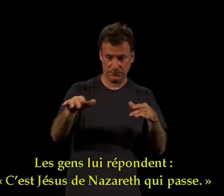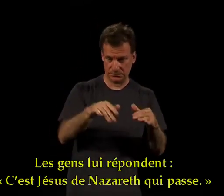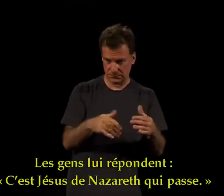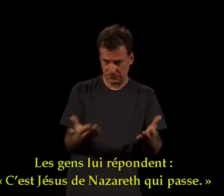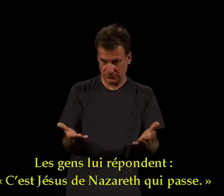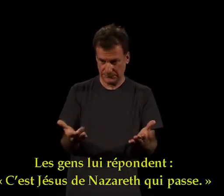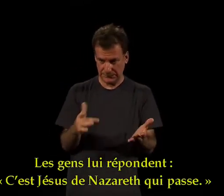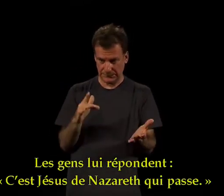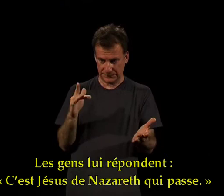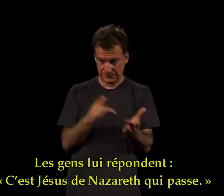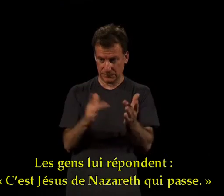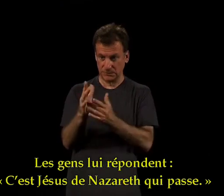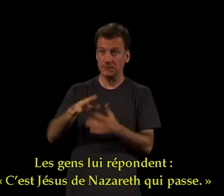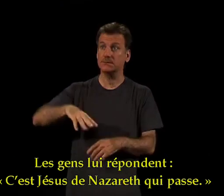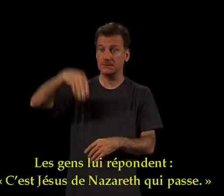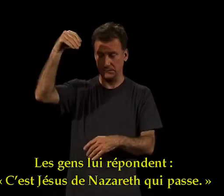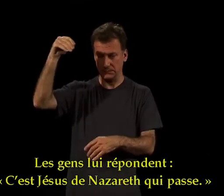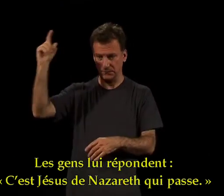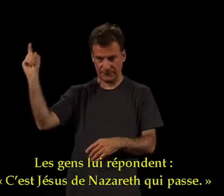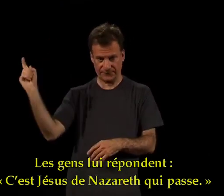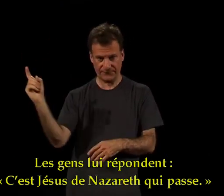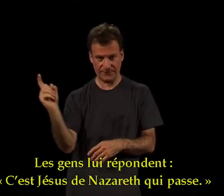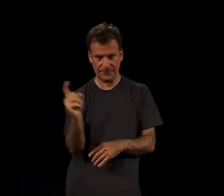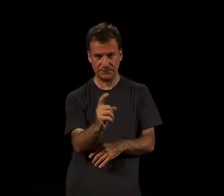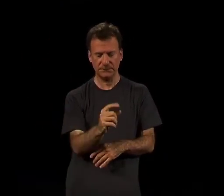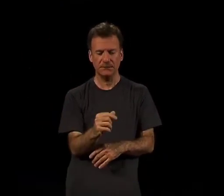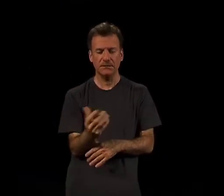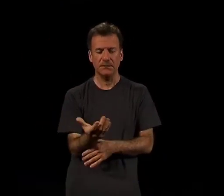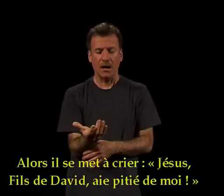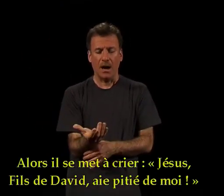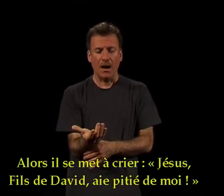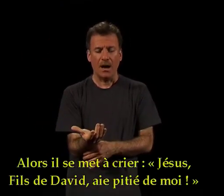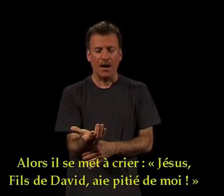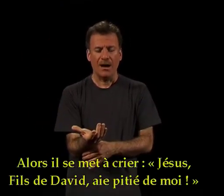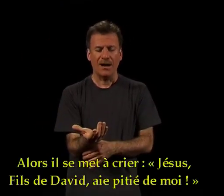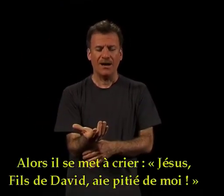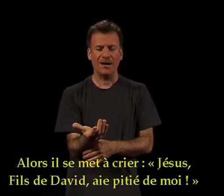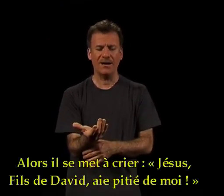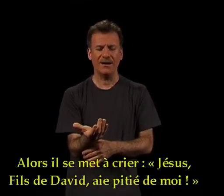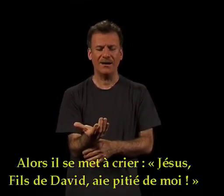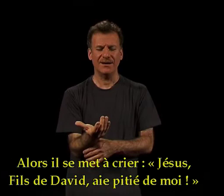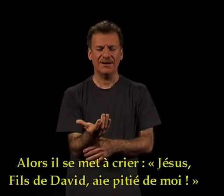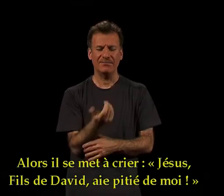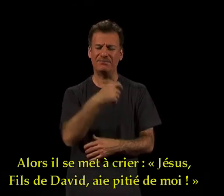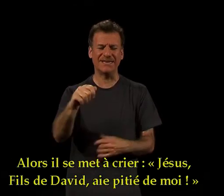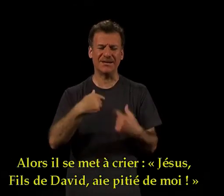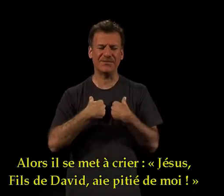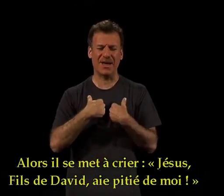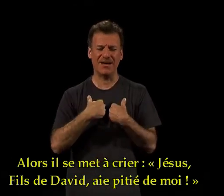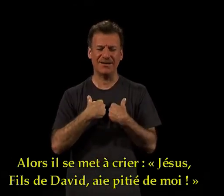Les gens lui répondent « C'est Jésus de Nazareth qui passe. » Alors ils se mettent à crier « Jésus,